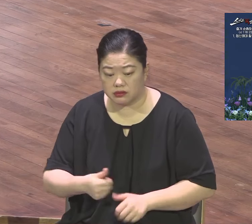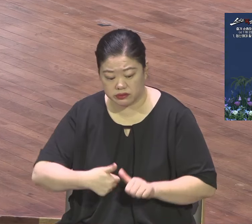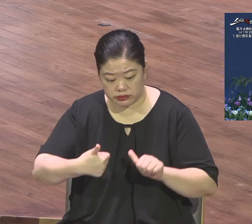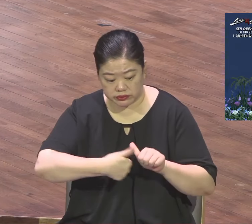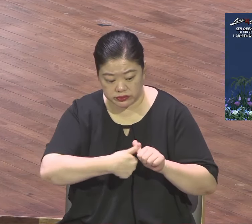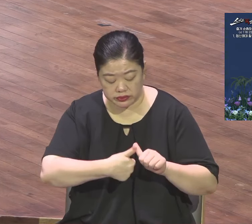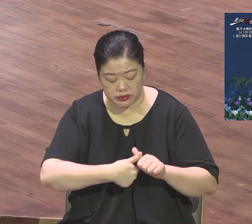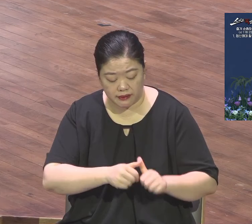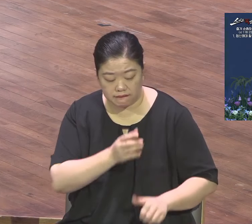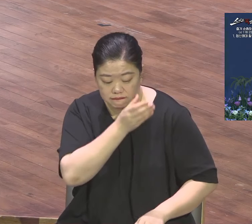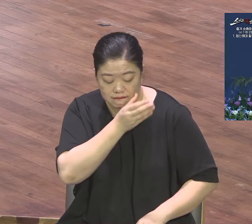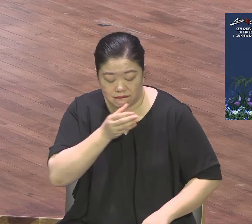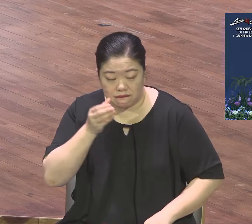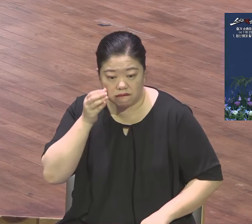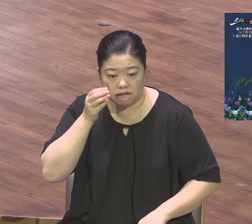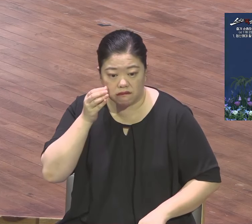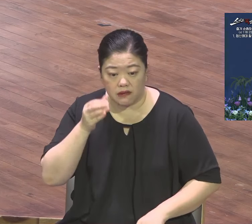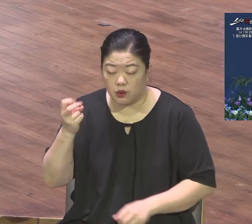주의 종의 말 안 들어.